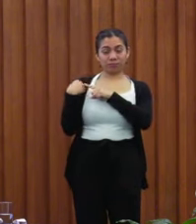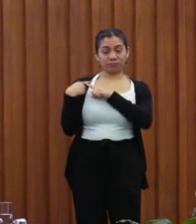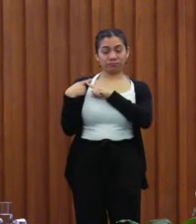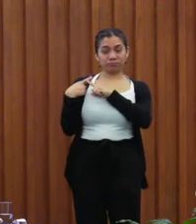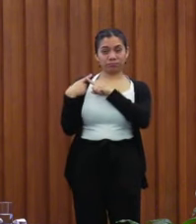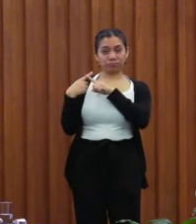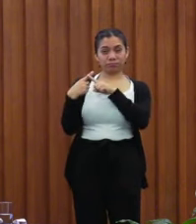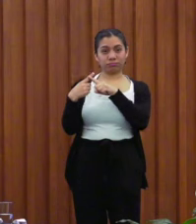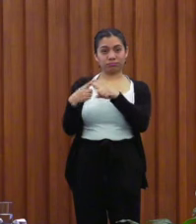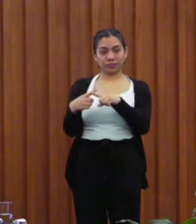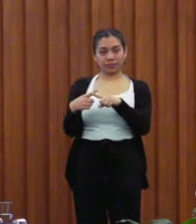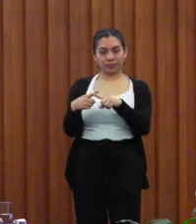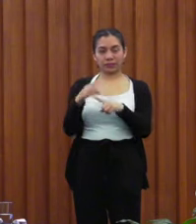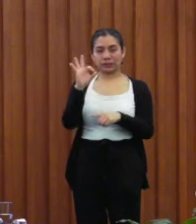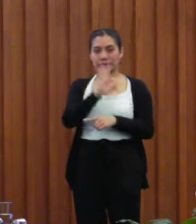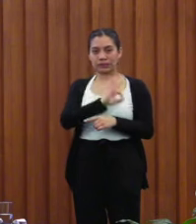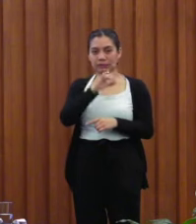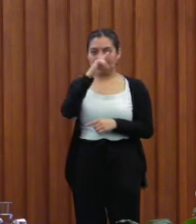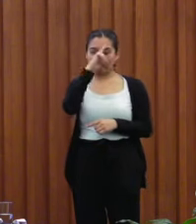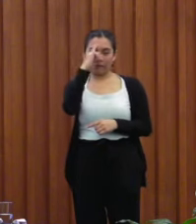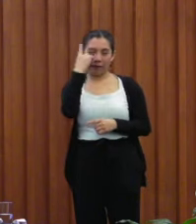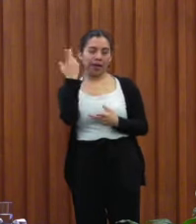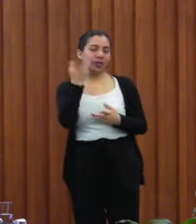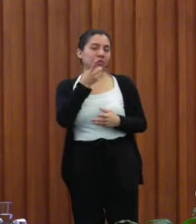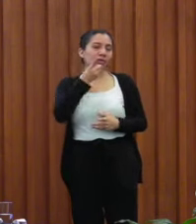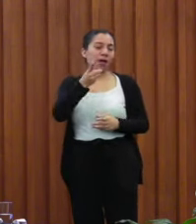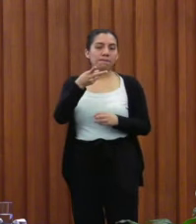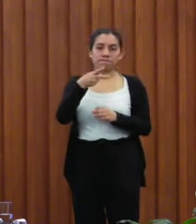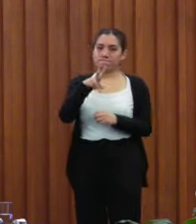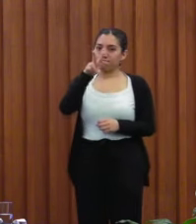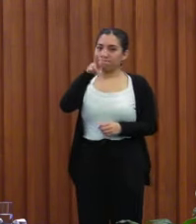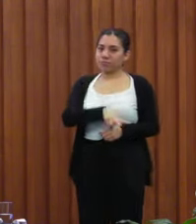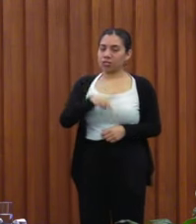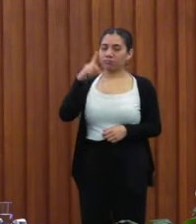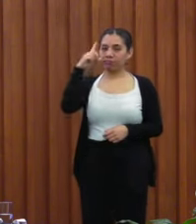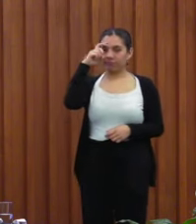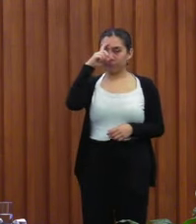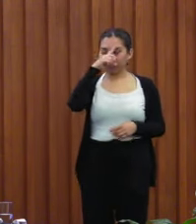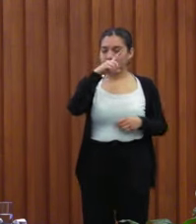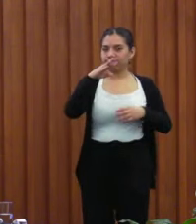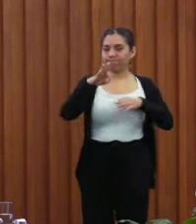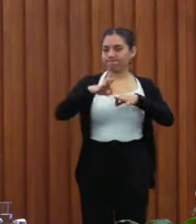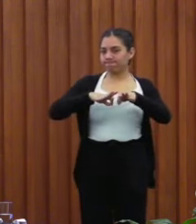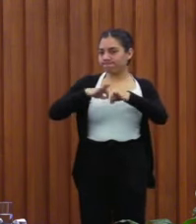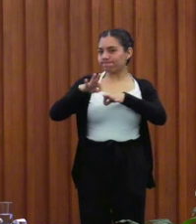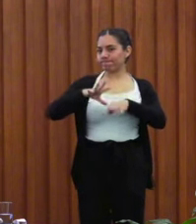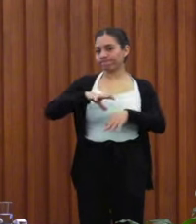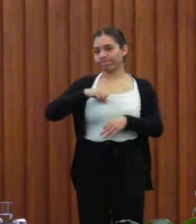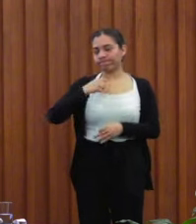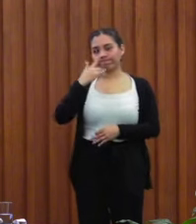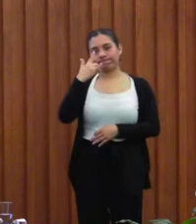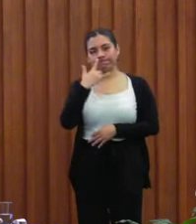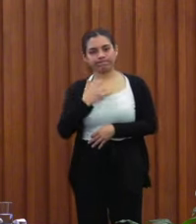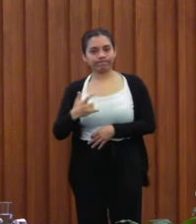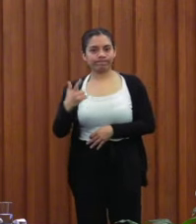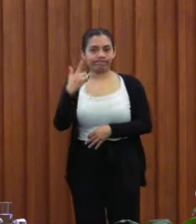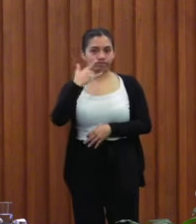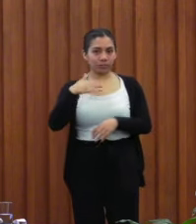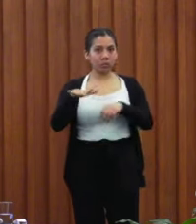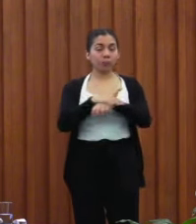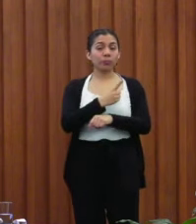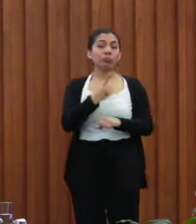fácil, pero no lo es fácil. Generalmente, y hoy nos vemos más ante un contexto que así lo marca, tenemos